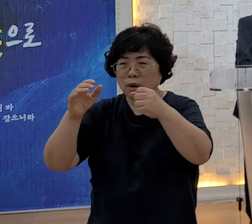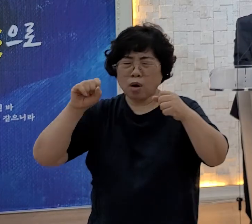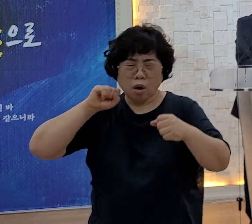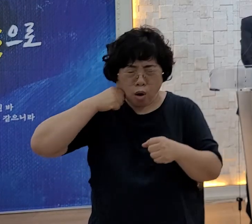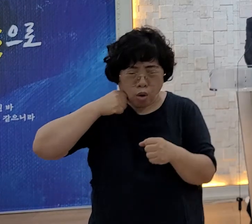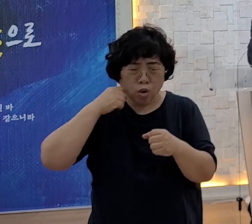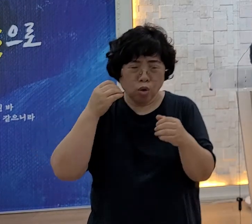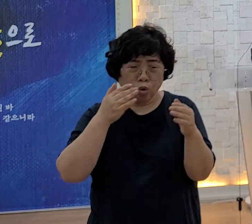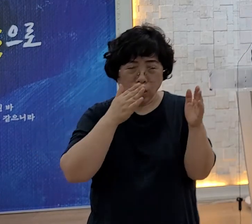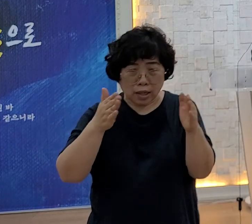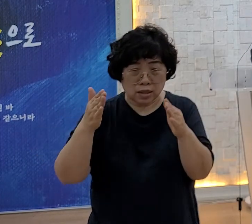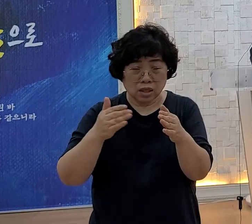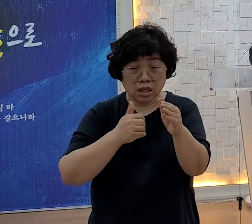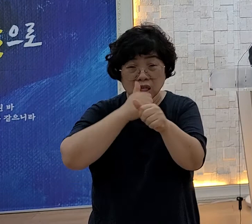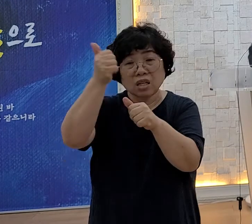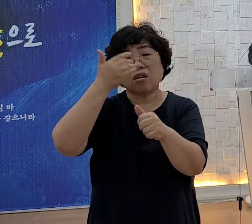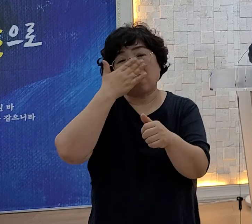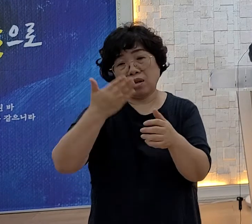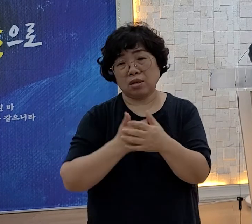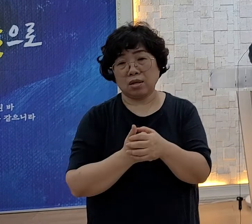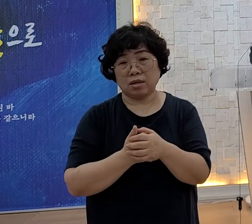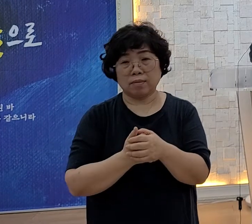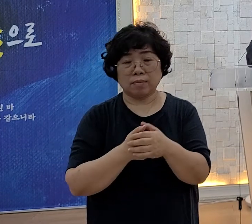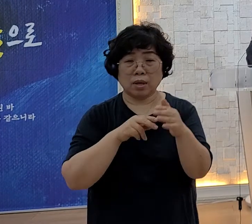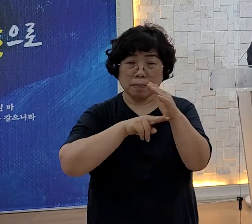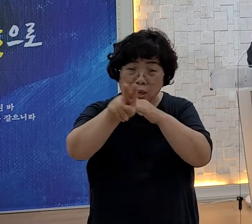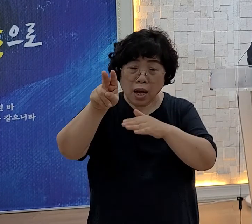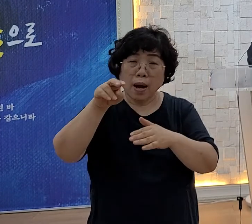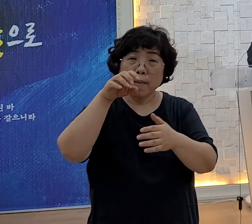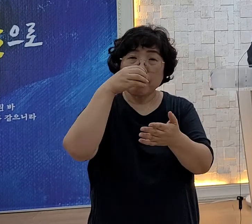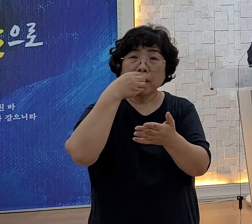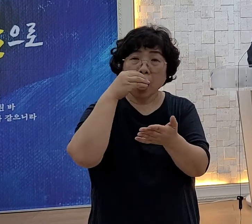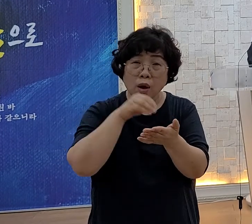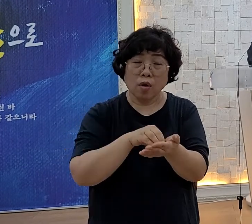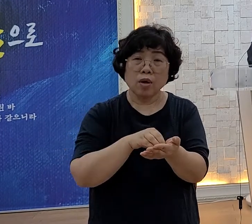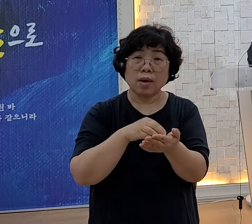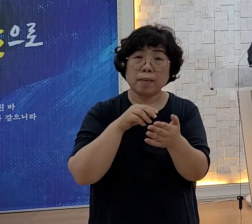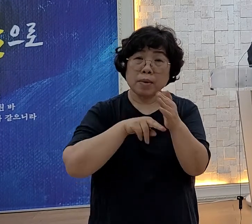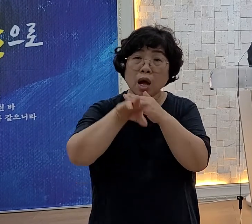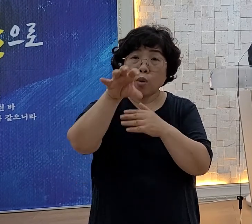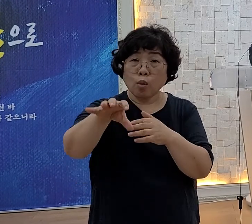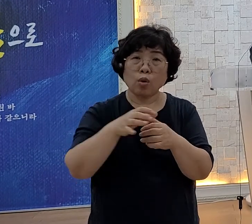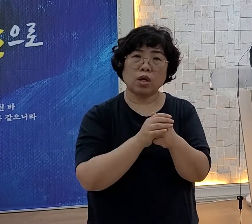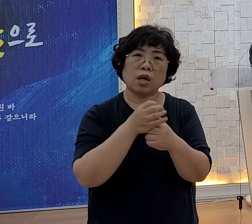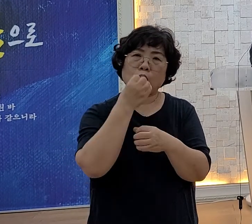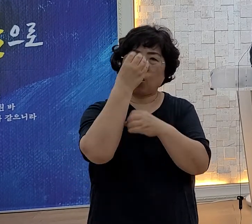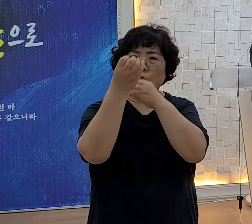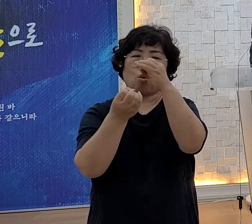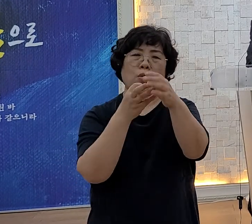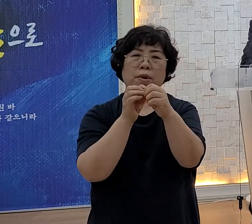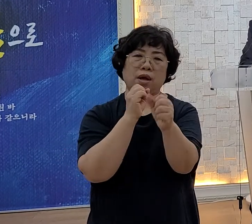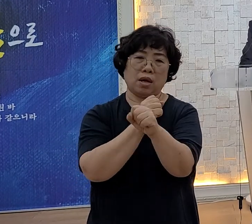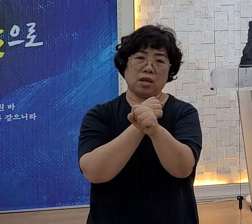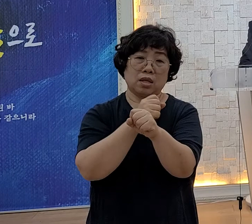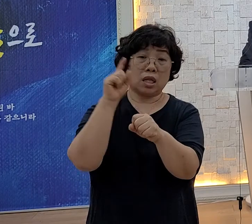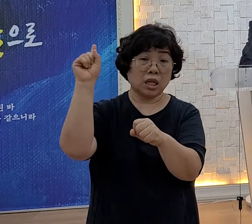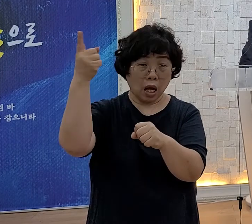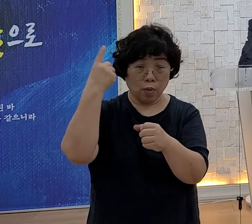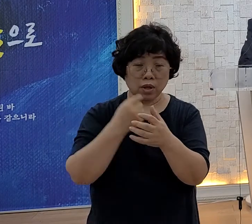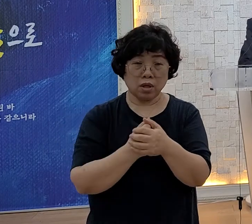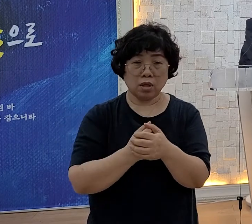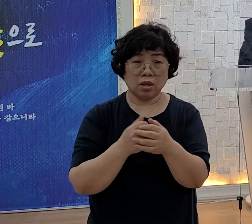되시고 나의 피할 바위시오 나의 산성이시오. 이 다윗은 이 하나님을 의지했기